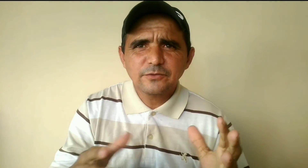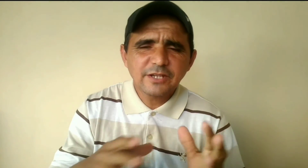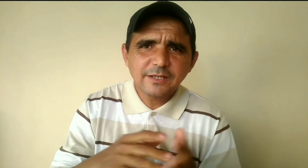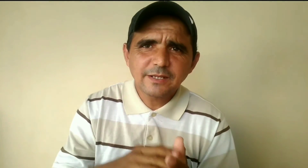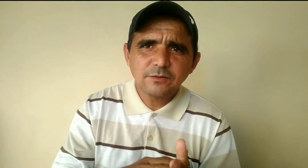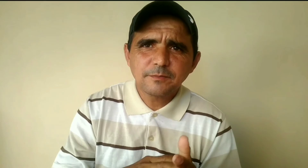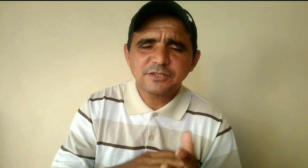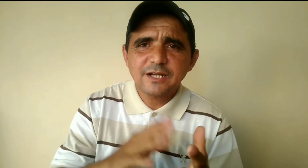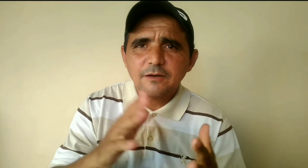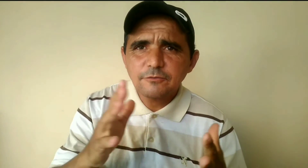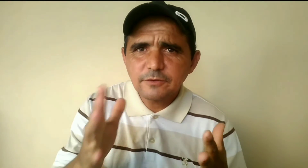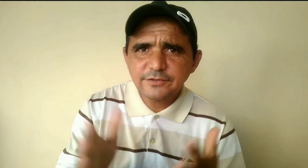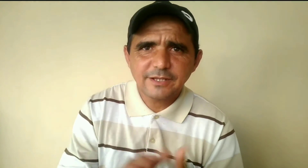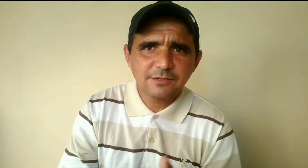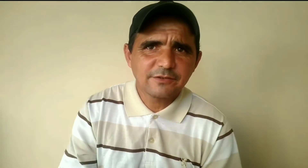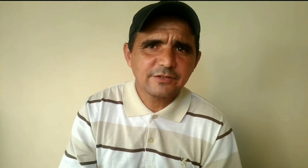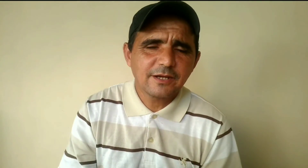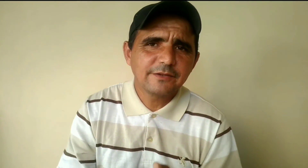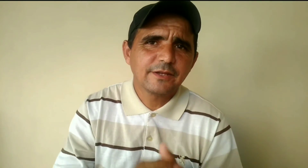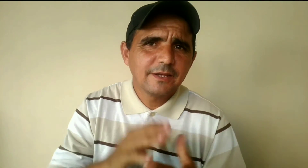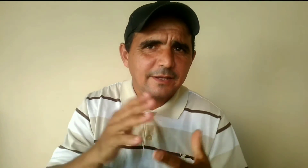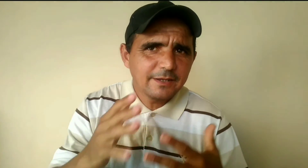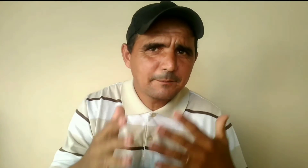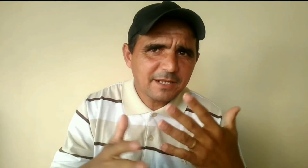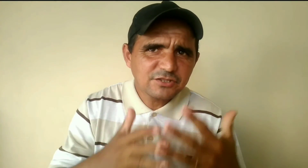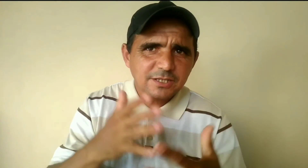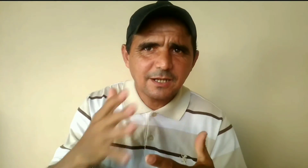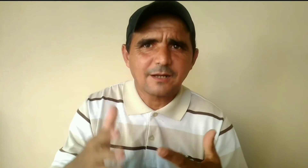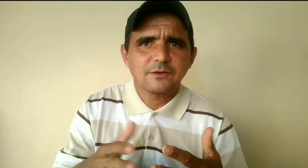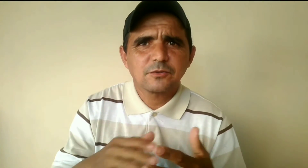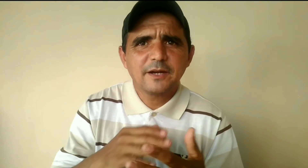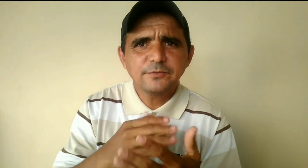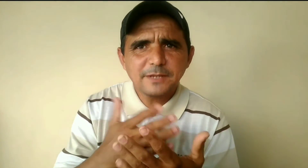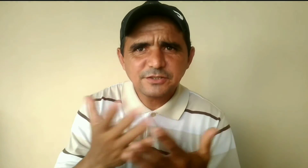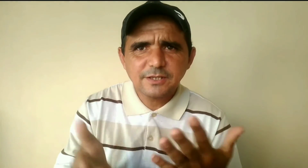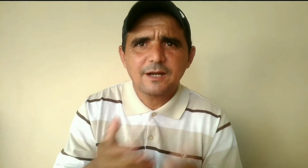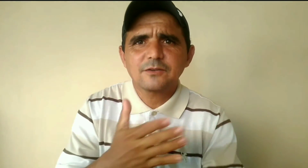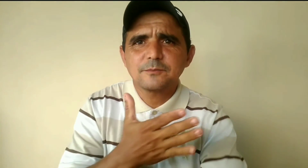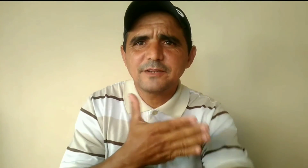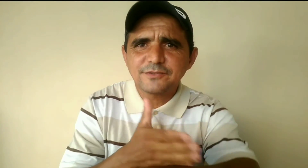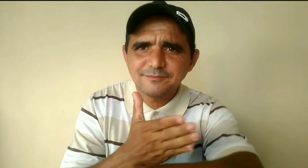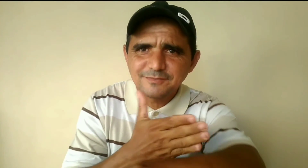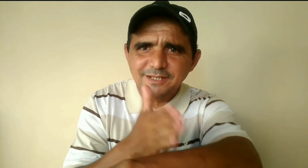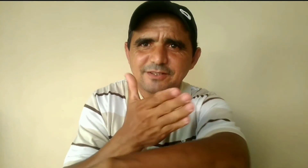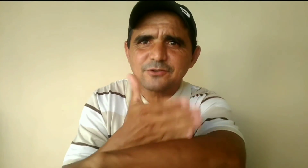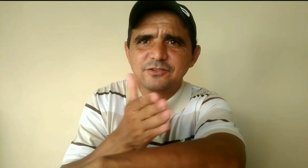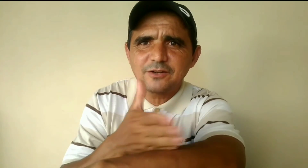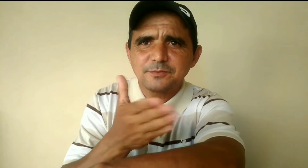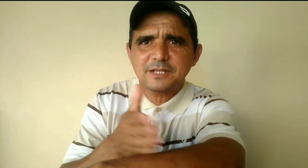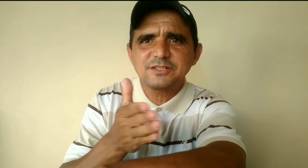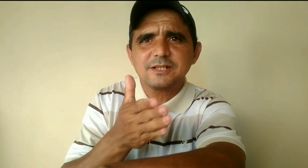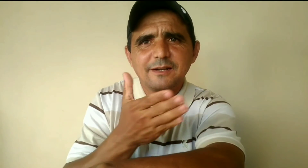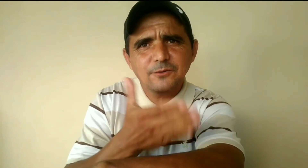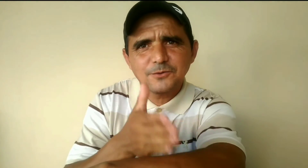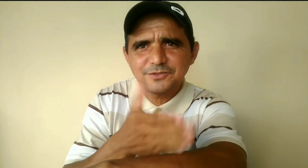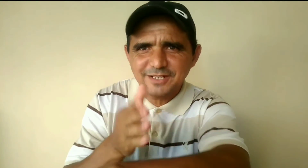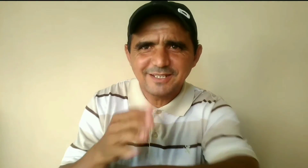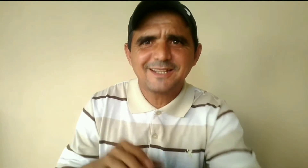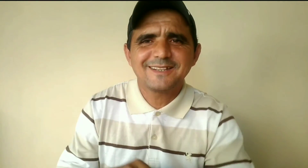o segredo para chegar à fluência na língua de sinais é praticar. Quanto mais praticar, quanto mais, né, esse aqui é o sinal de praticar ou treinar,